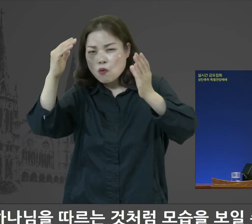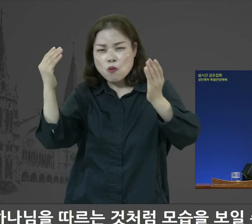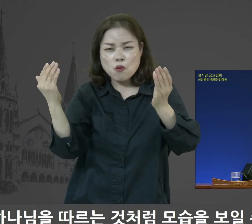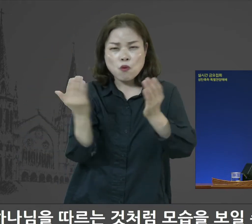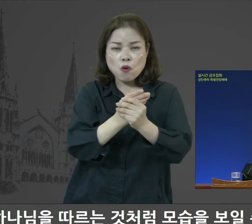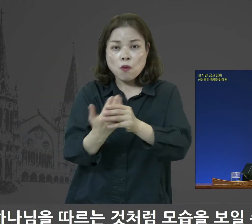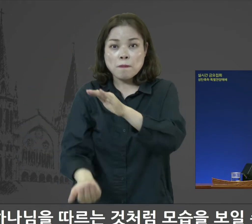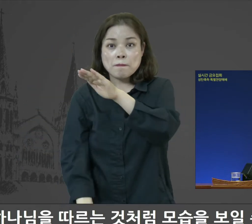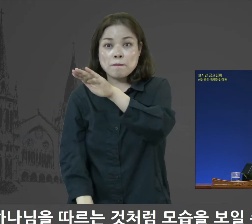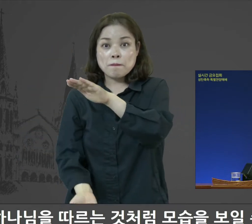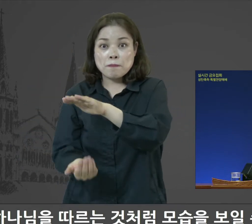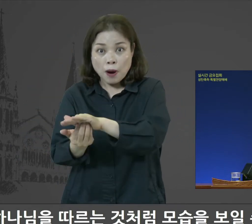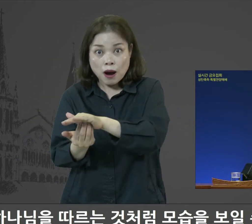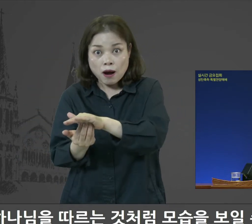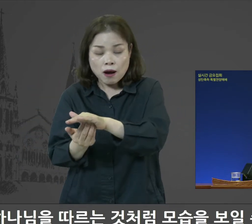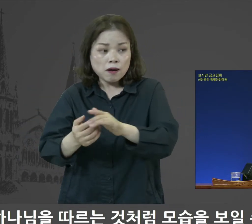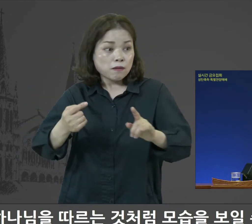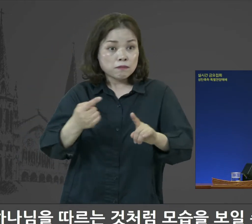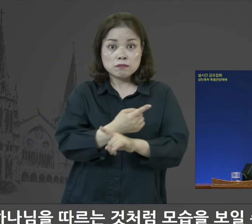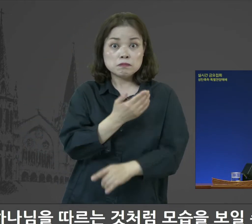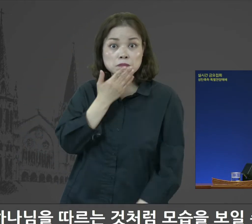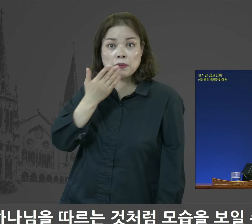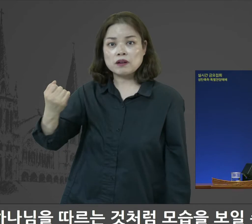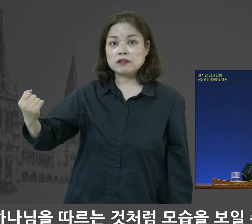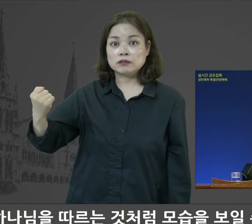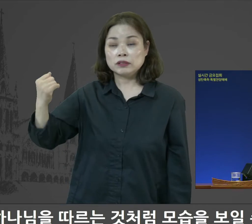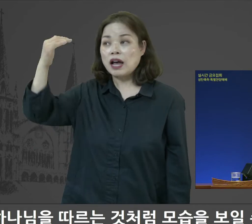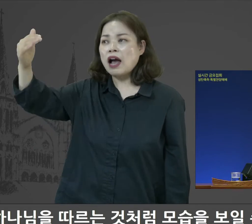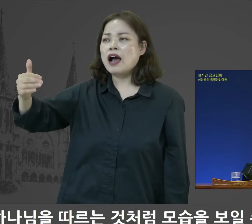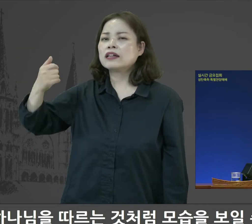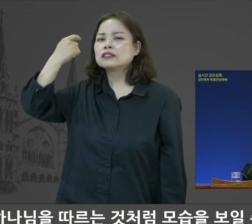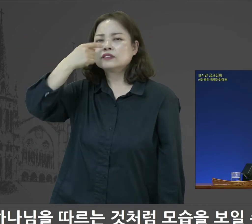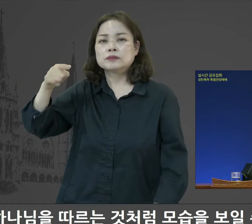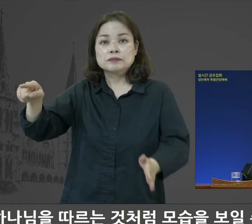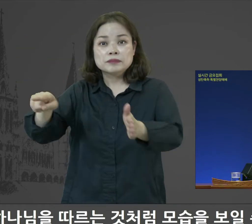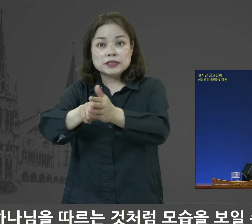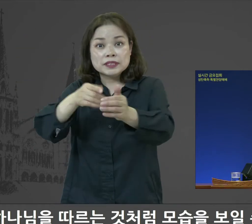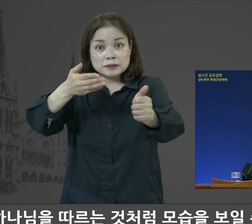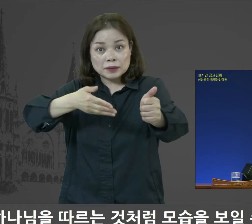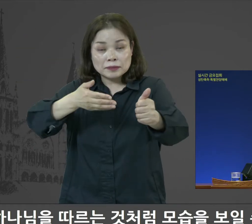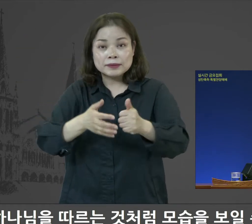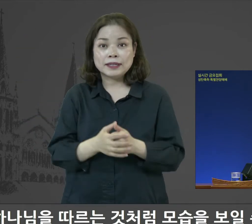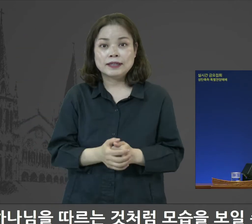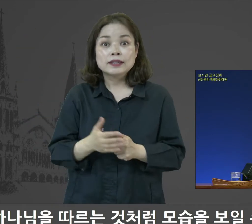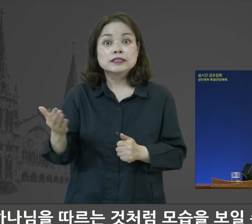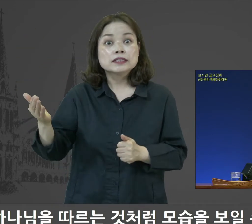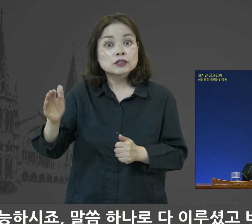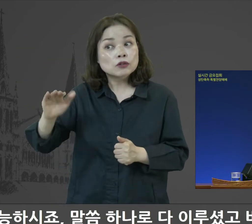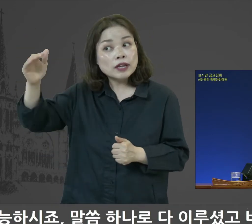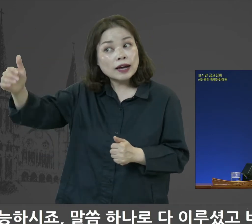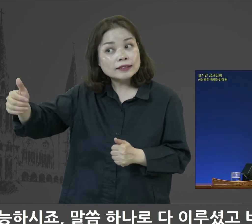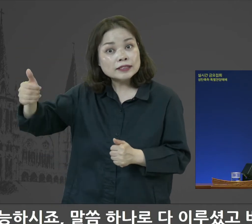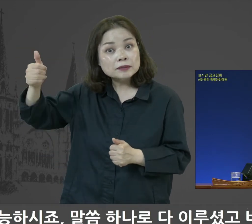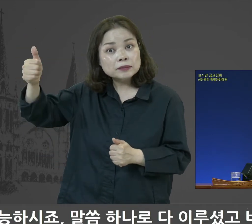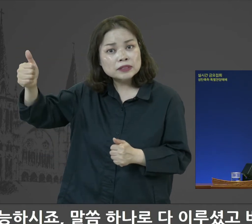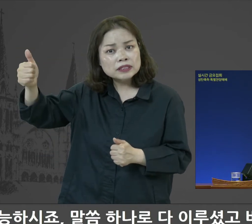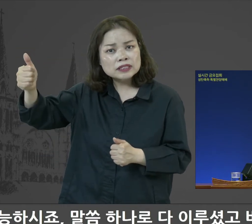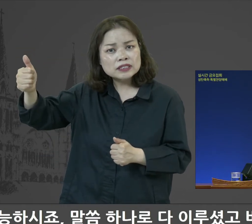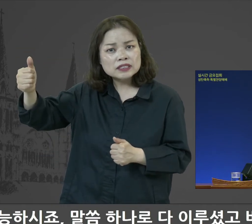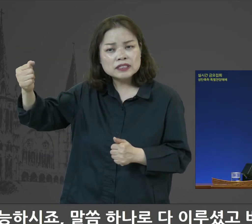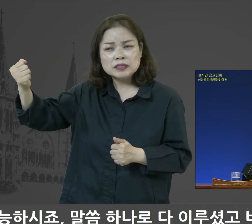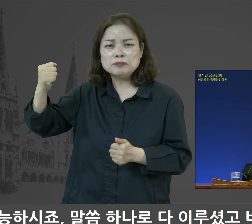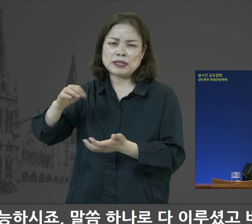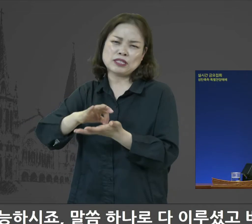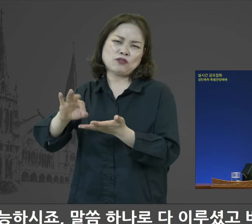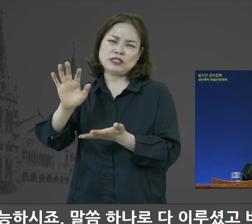다 이루셨고 바꾸실 수 있는 그런 하나님이신 줄로 믿으시기 바랍니다. 그런데 하나님은 그 힘만 쓰시는